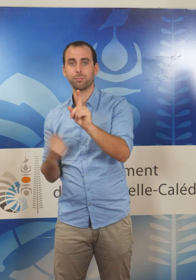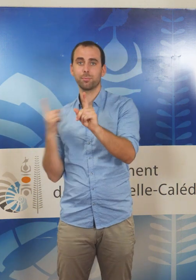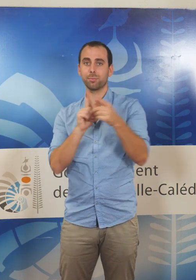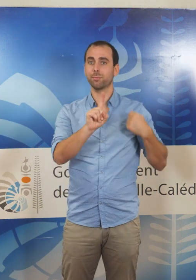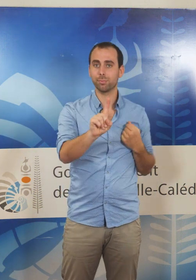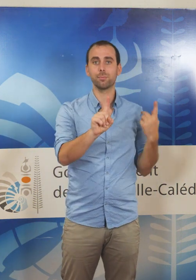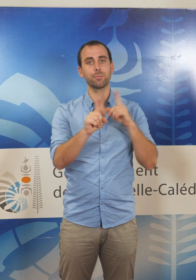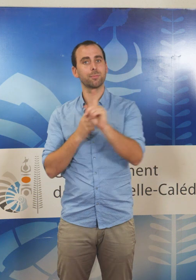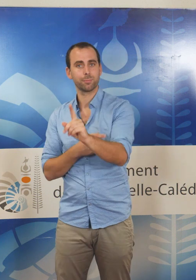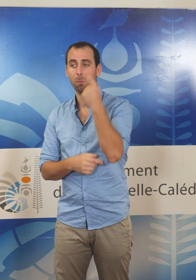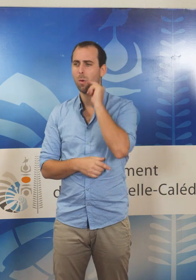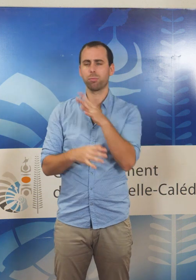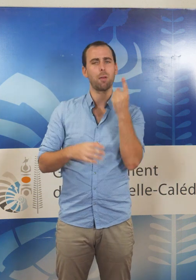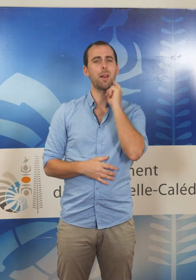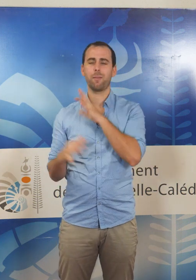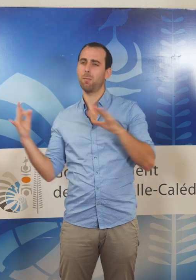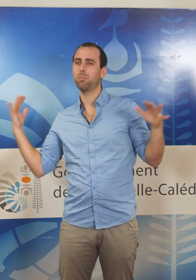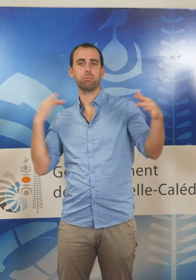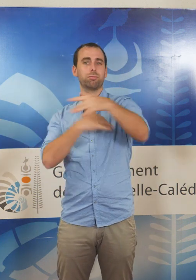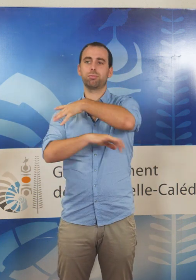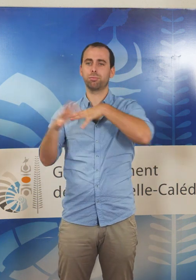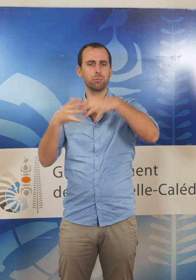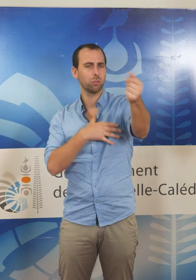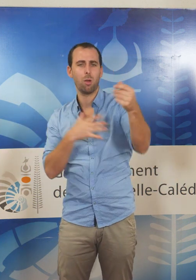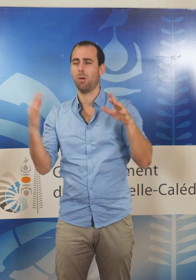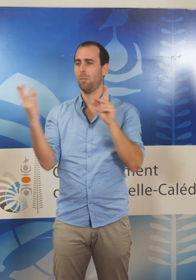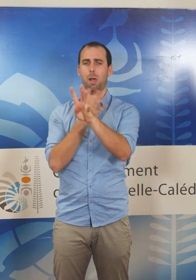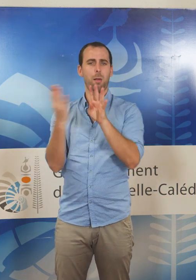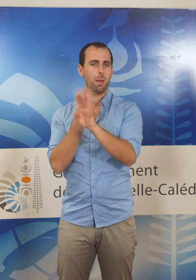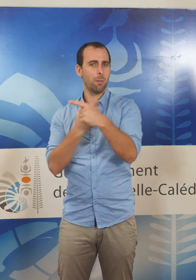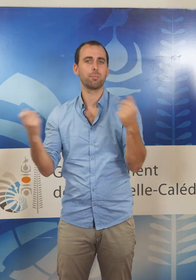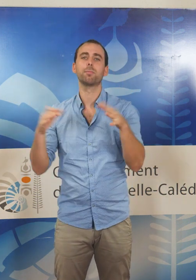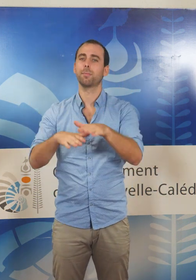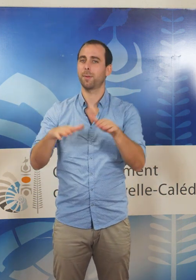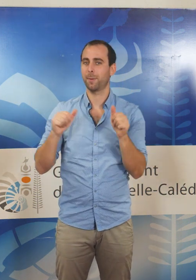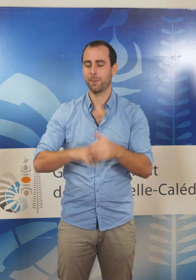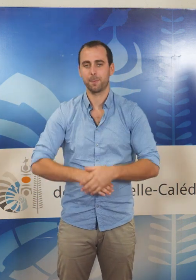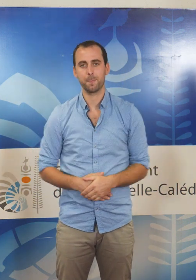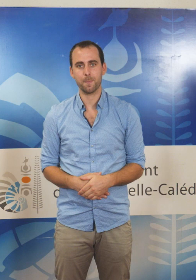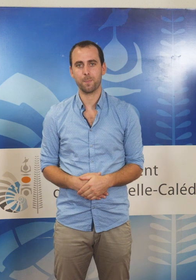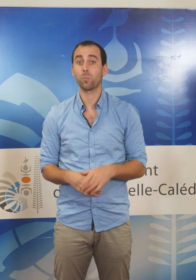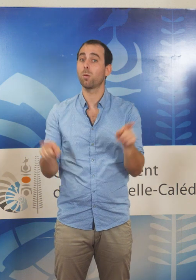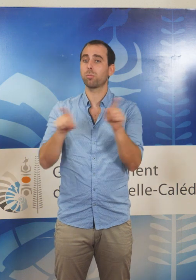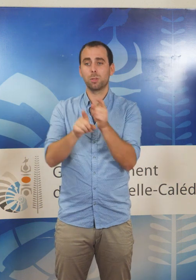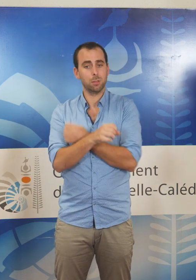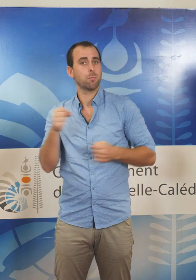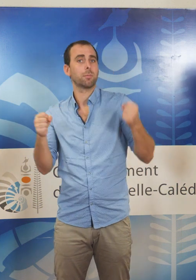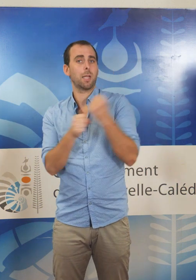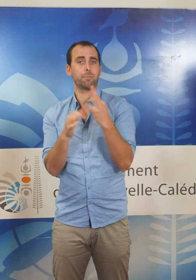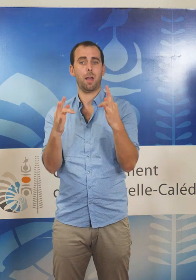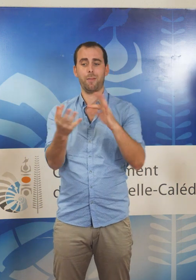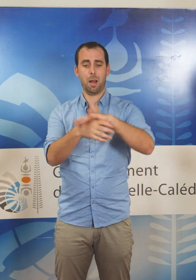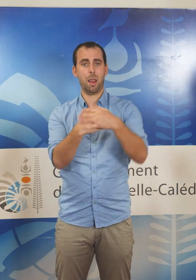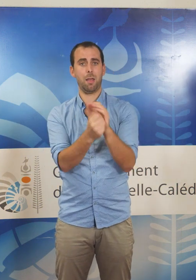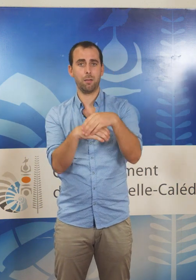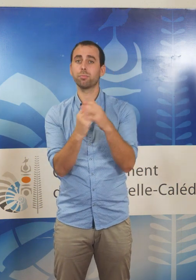déplacements des élèves et également qu'ils se croisent dans les couloirs. Nous avons aussi mis en place un lavage des mains à